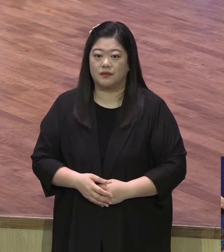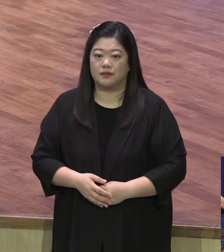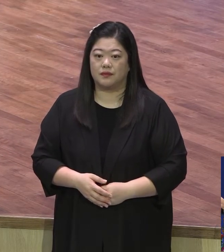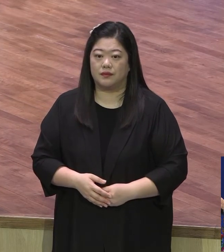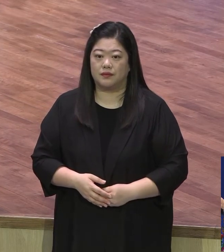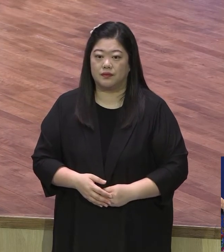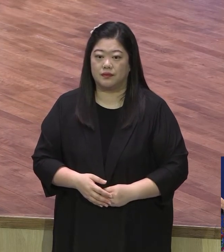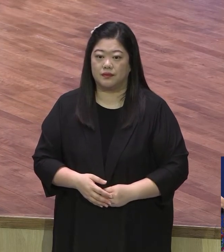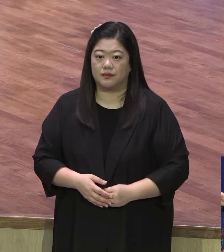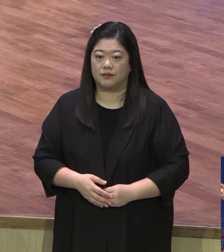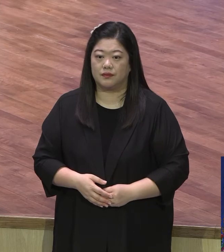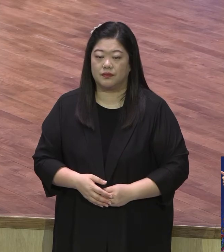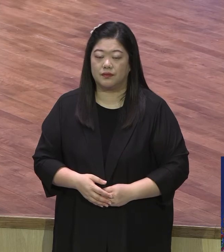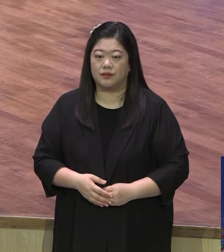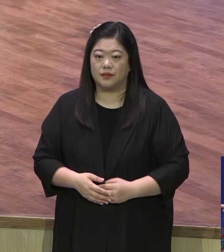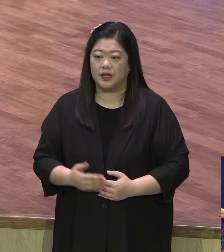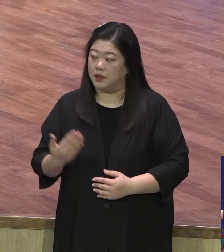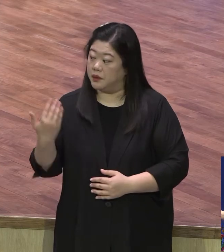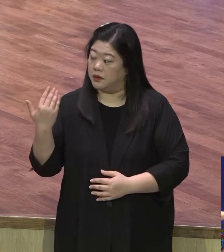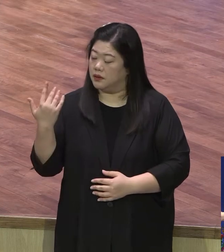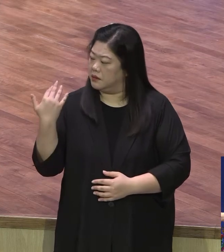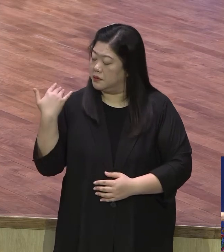장로님 저